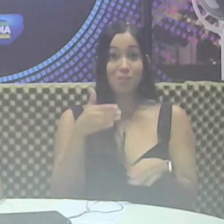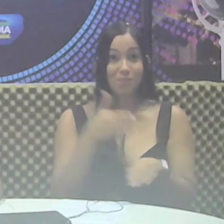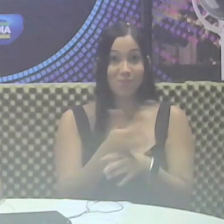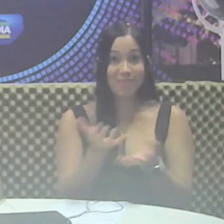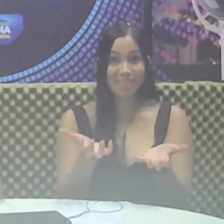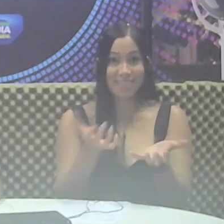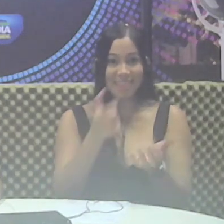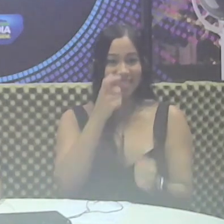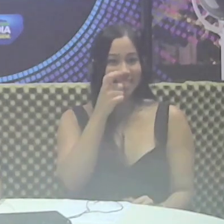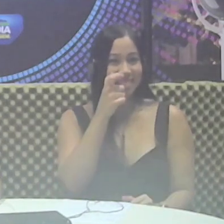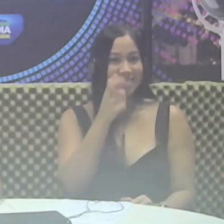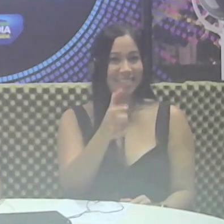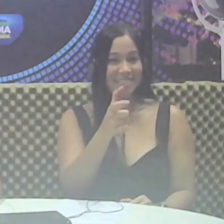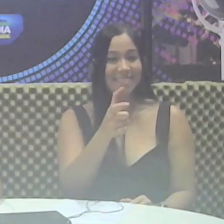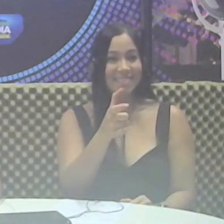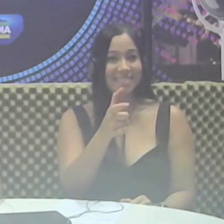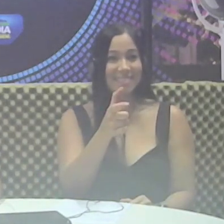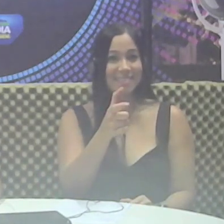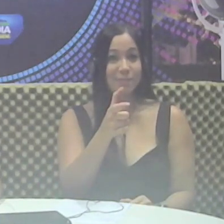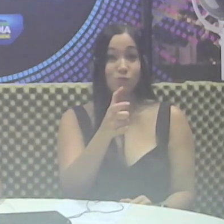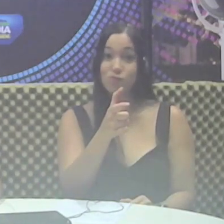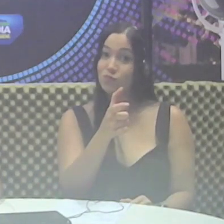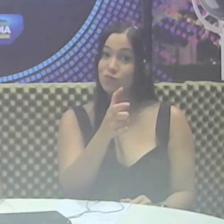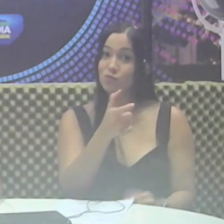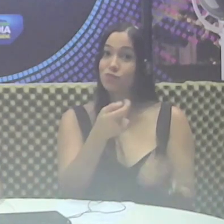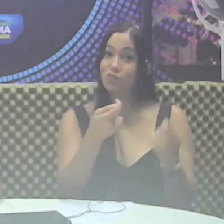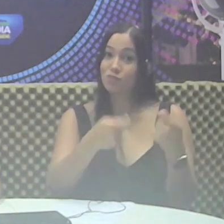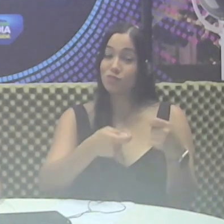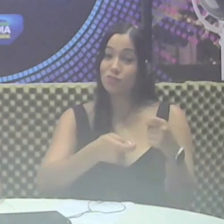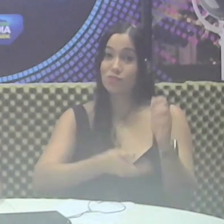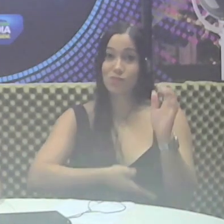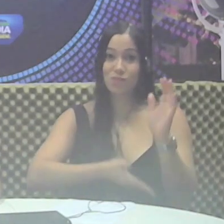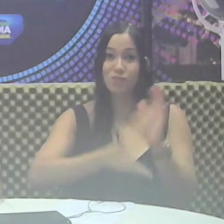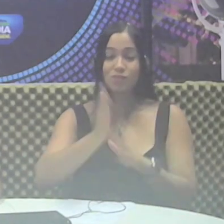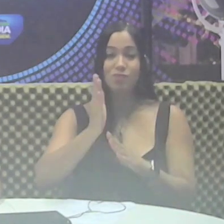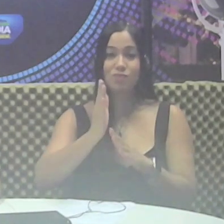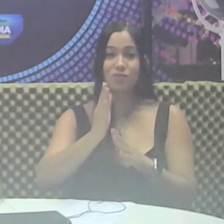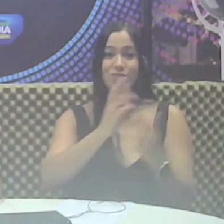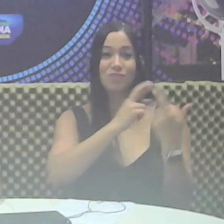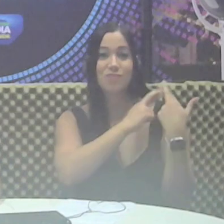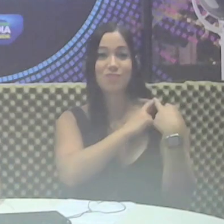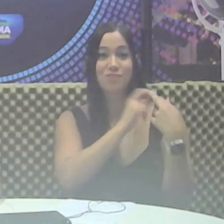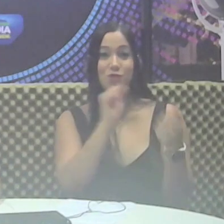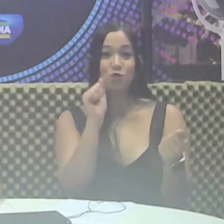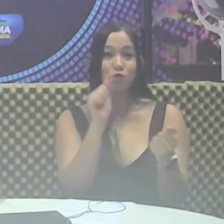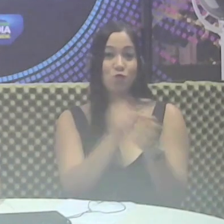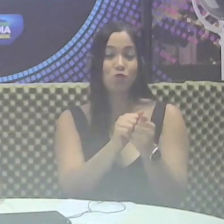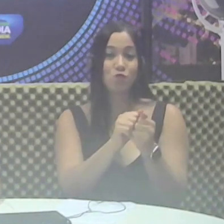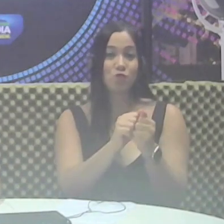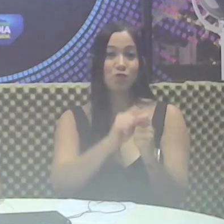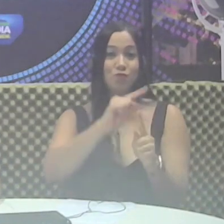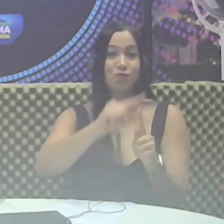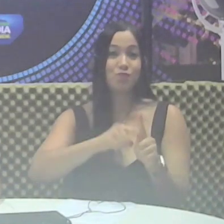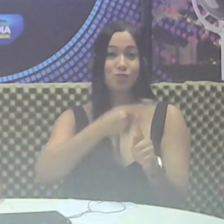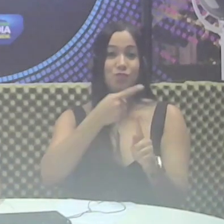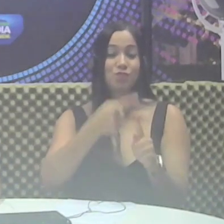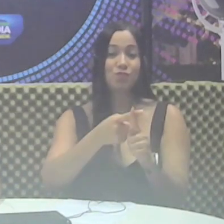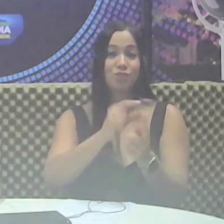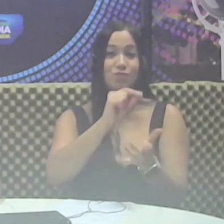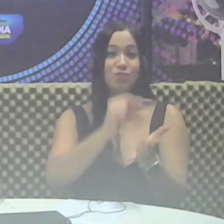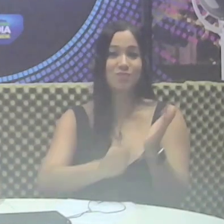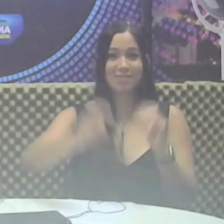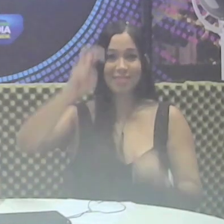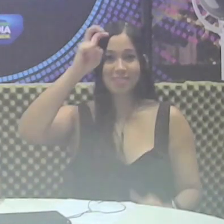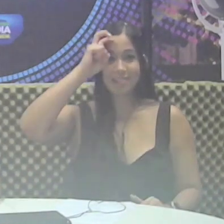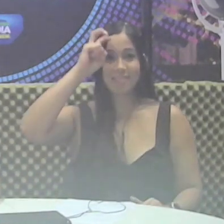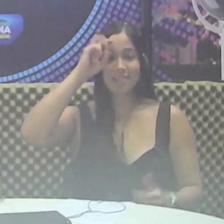participar, os interessados devem comparecer junto aos responsáveis e também se inscrever na próxima